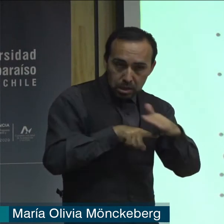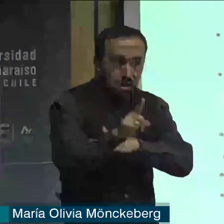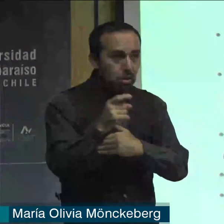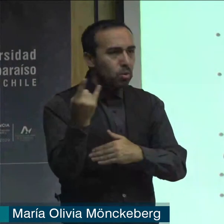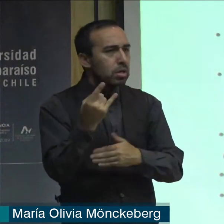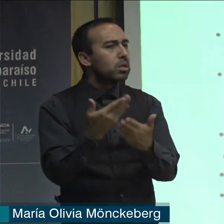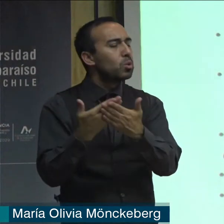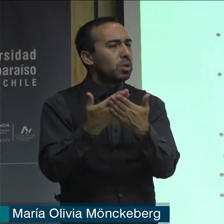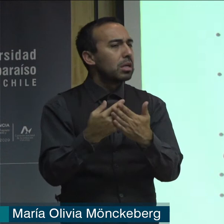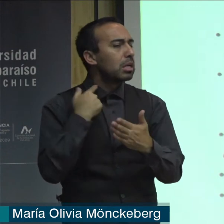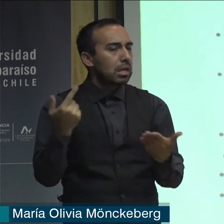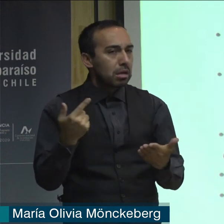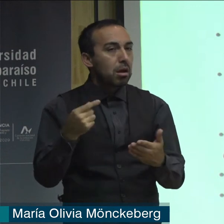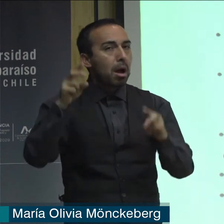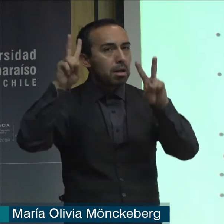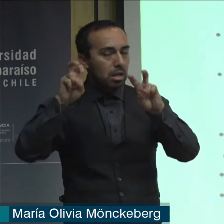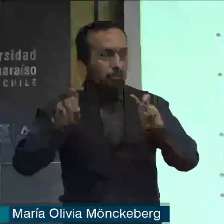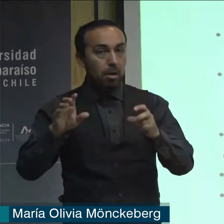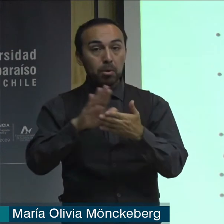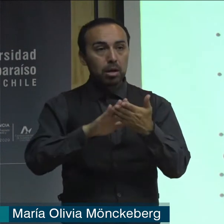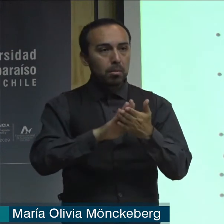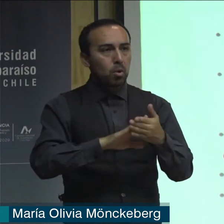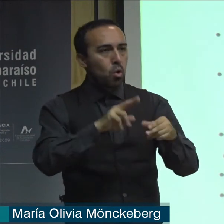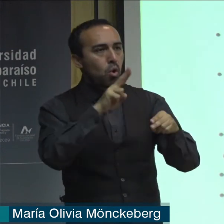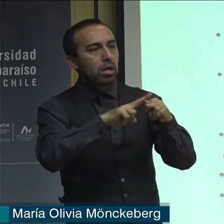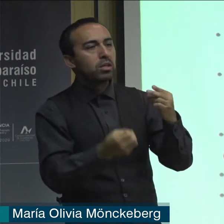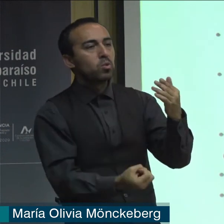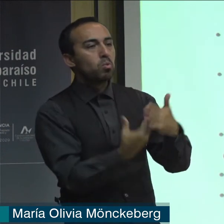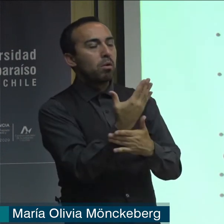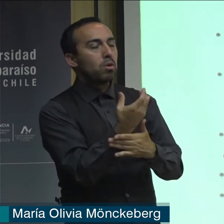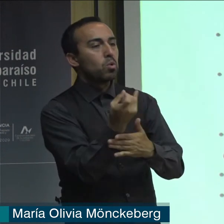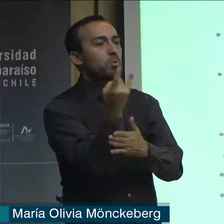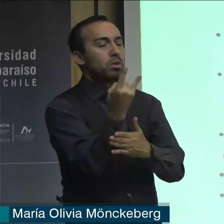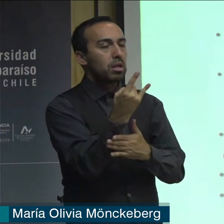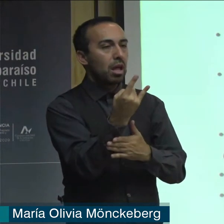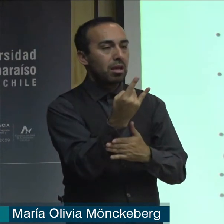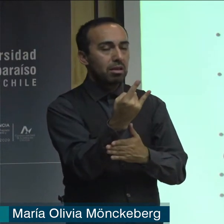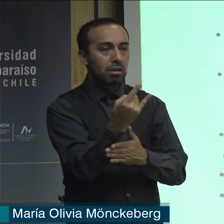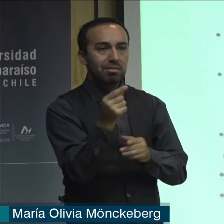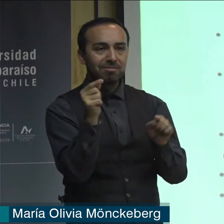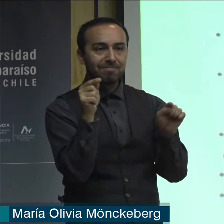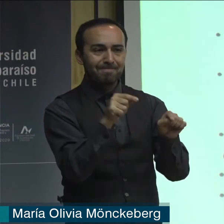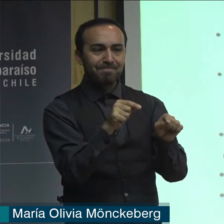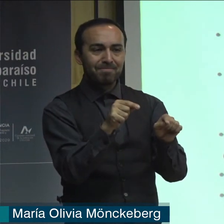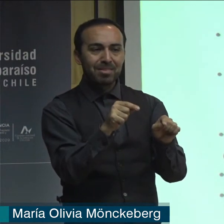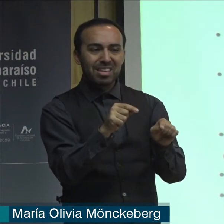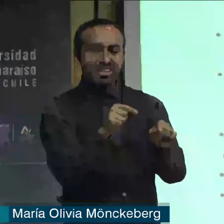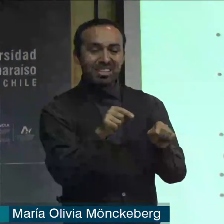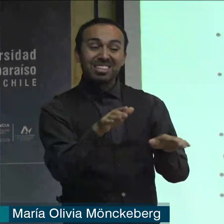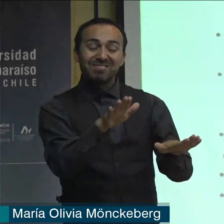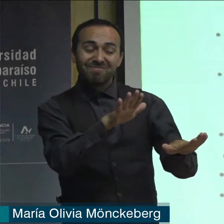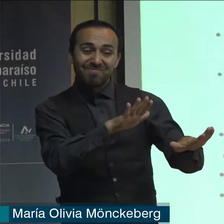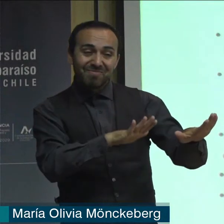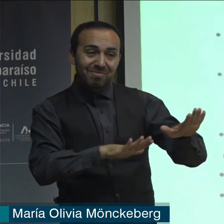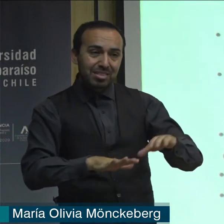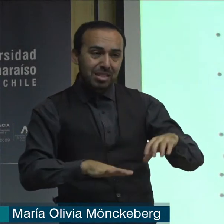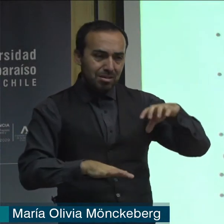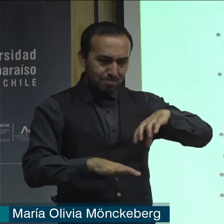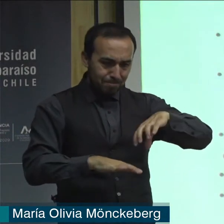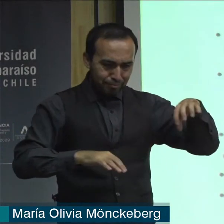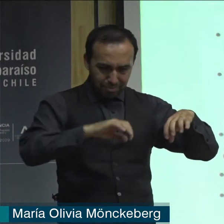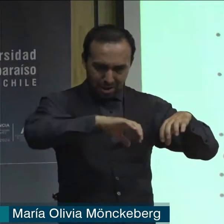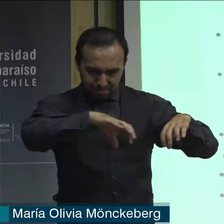la creación de universidades eran más radicales las posiciones de los civiles